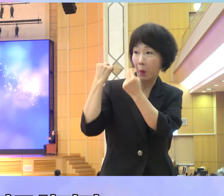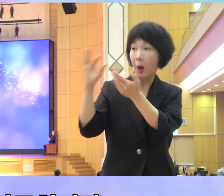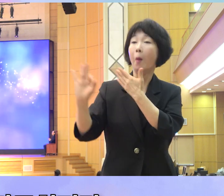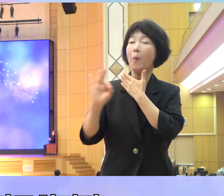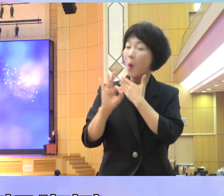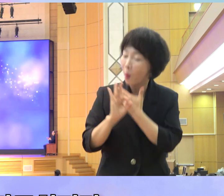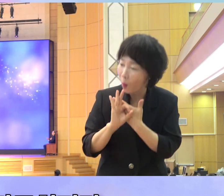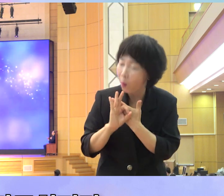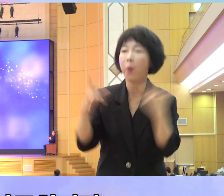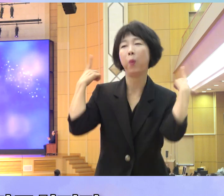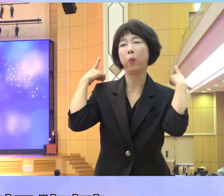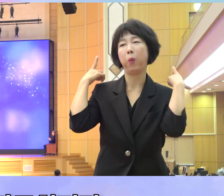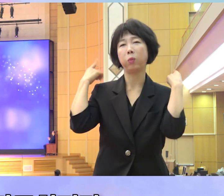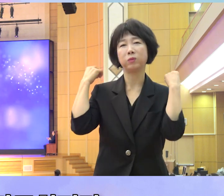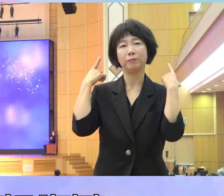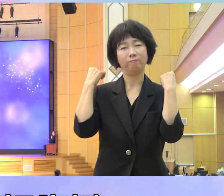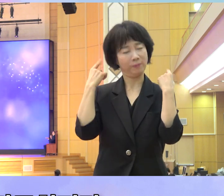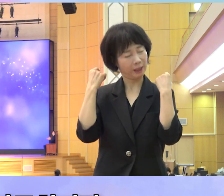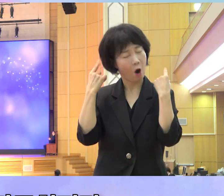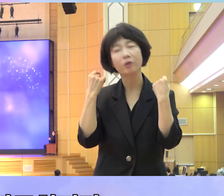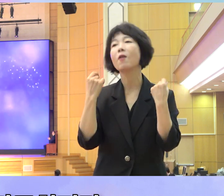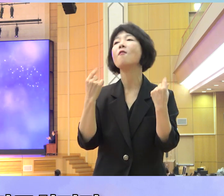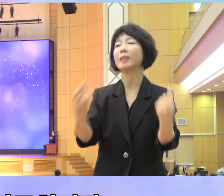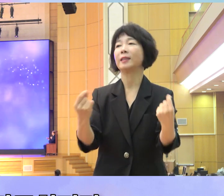때로 뒤돌아보면